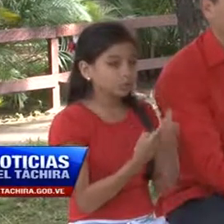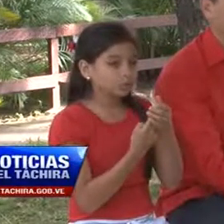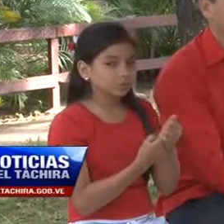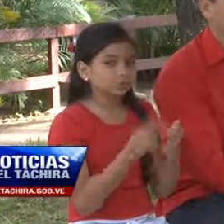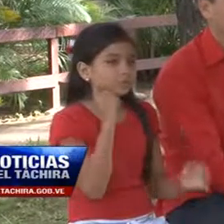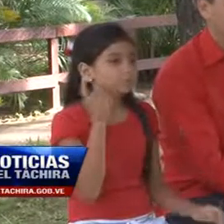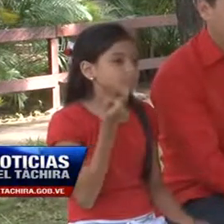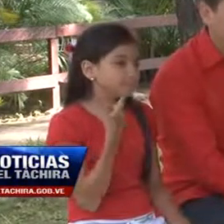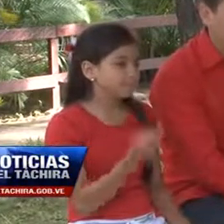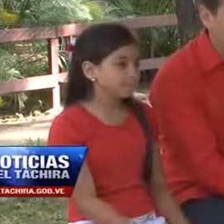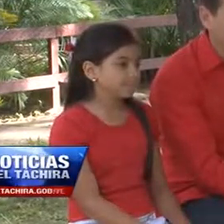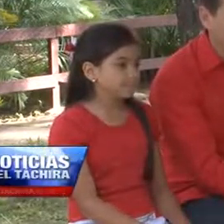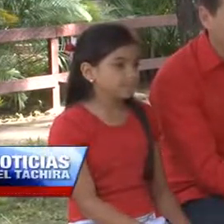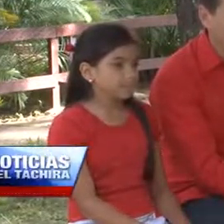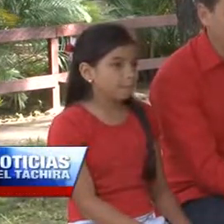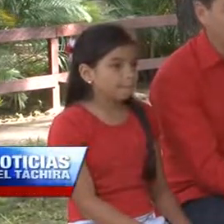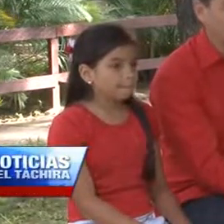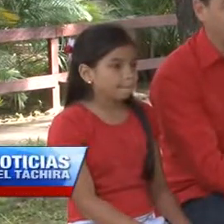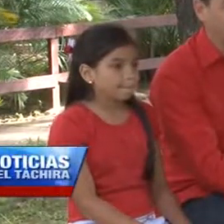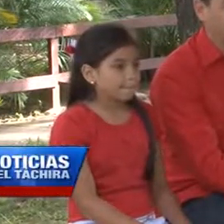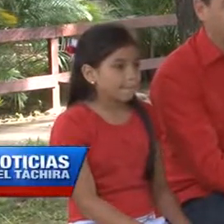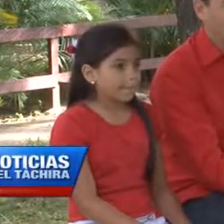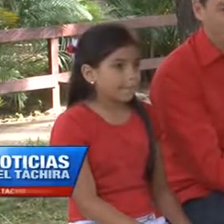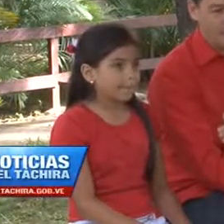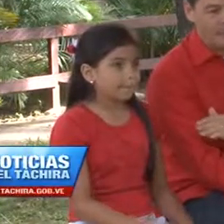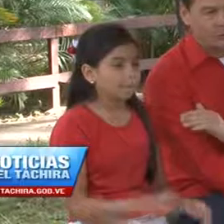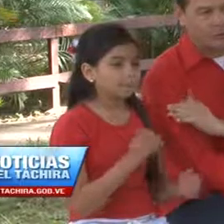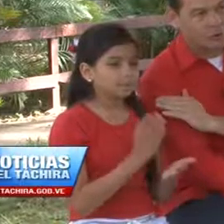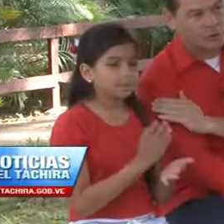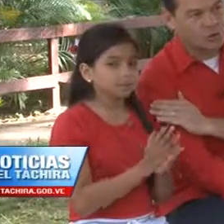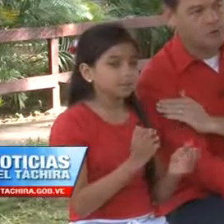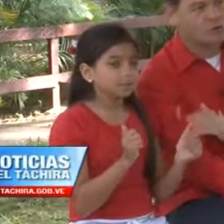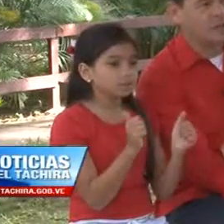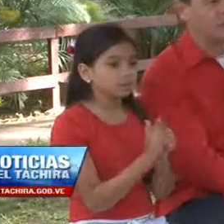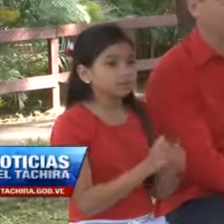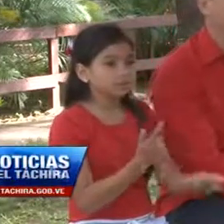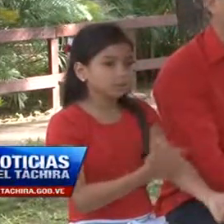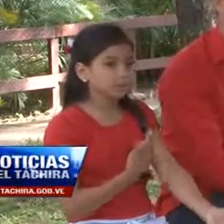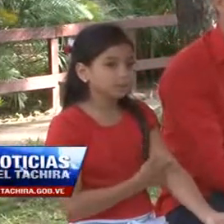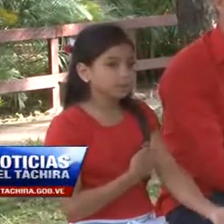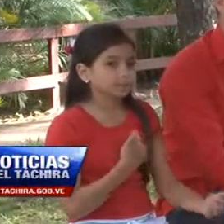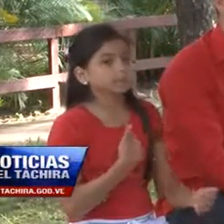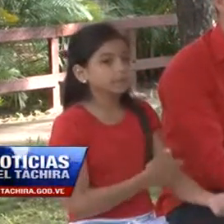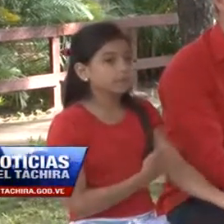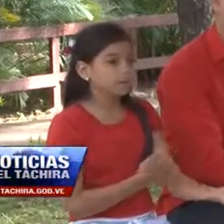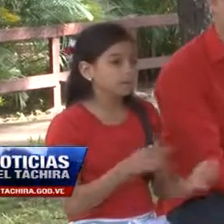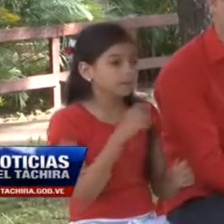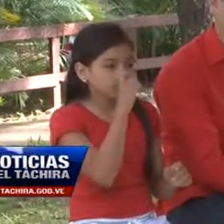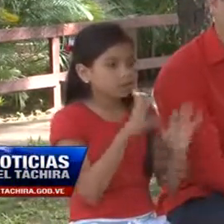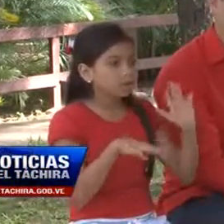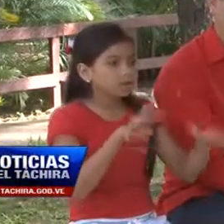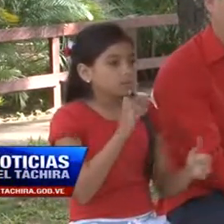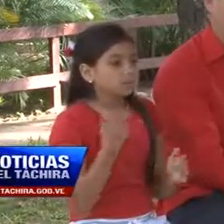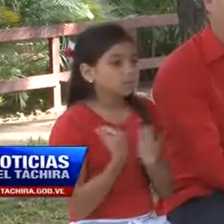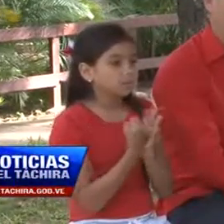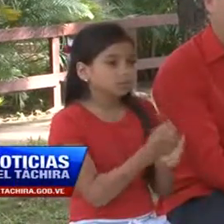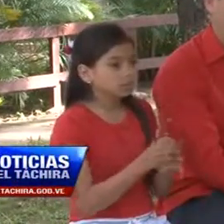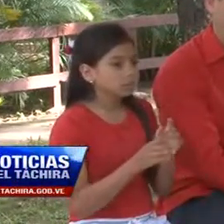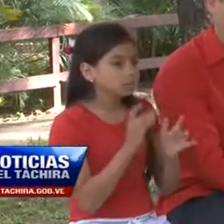sordomudo, que se mantiene unido, es muy importante. Un hermanito de 14 años y ella, y empezó a